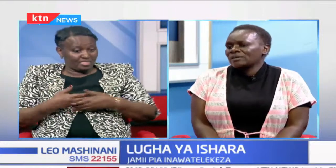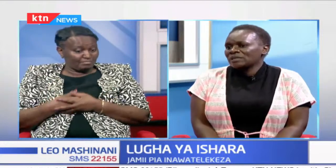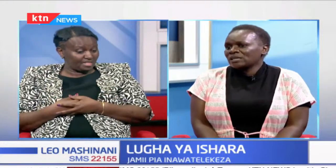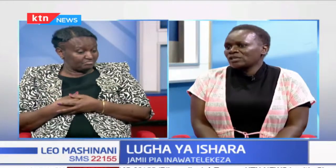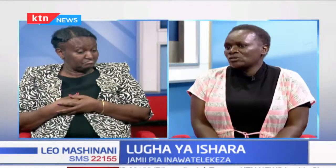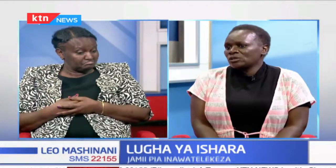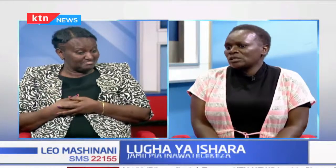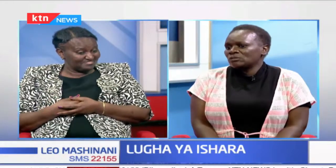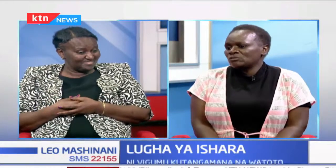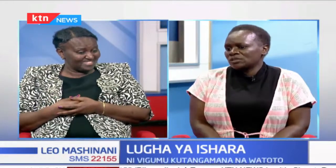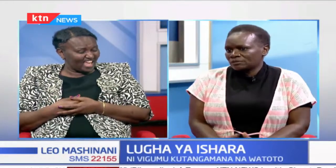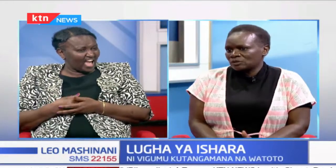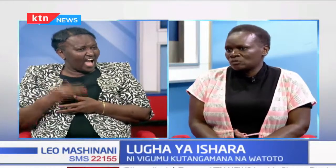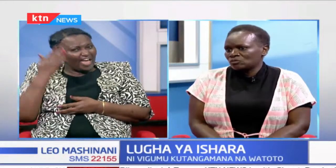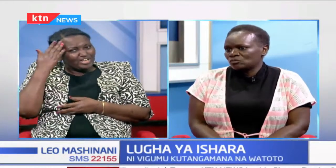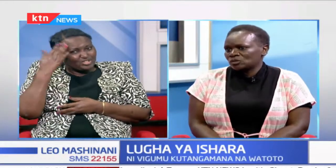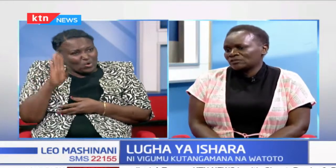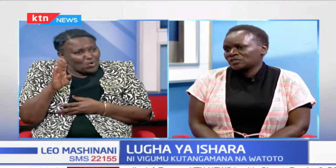Mm-hmm. Akanipatia